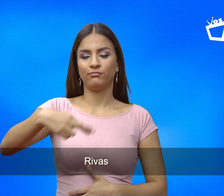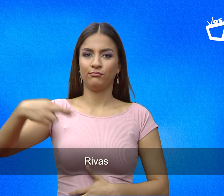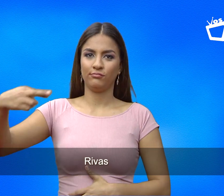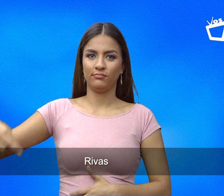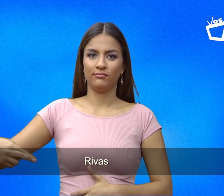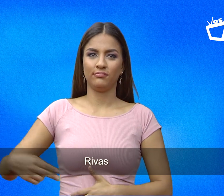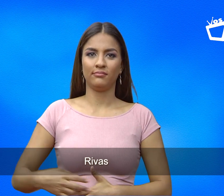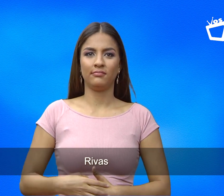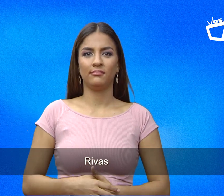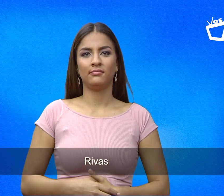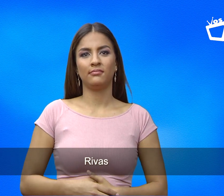rivas